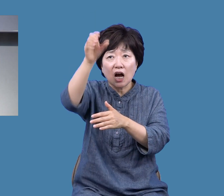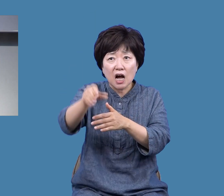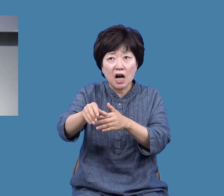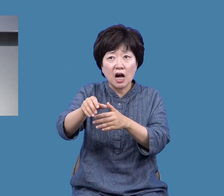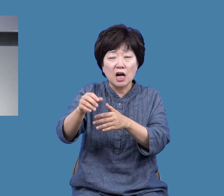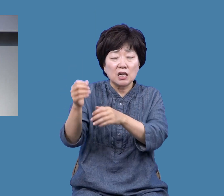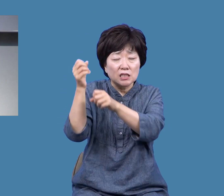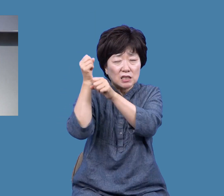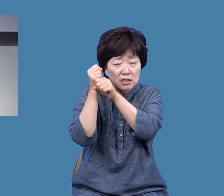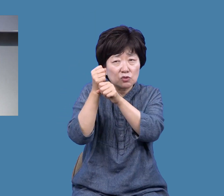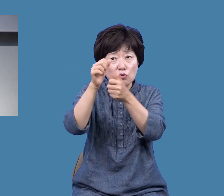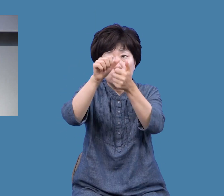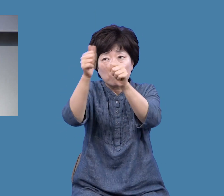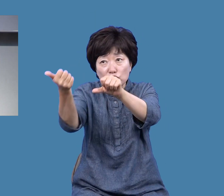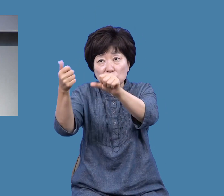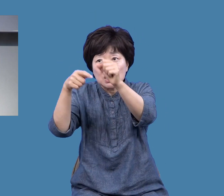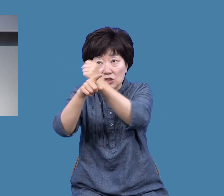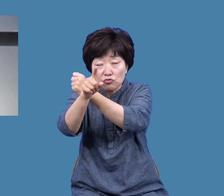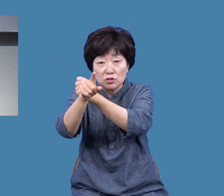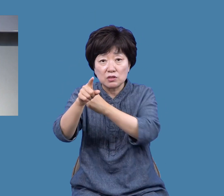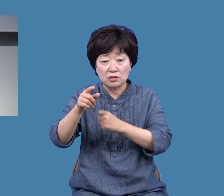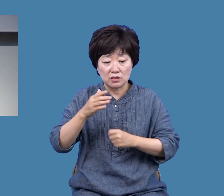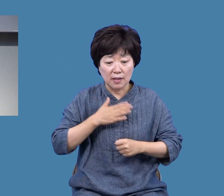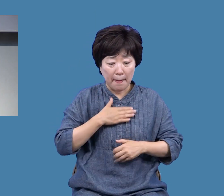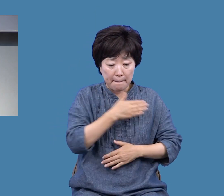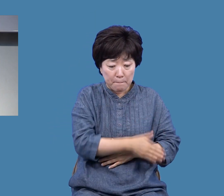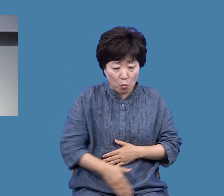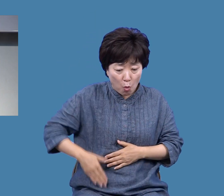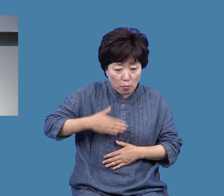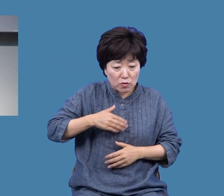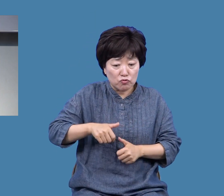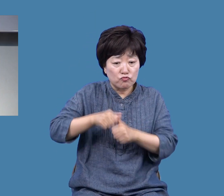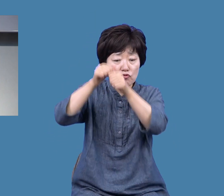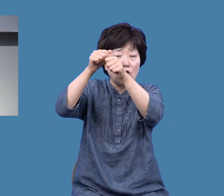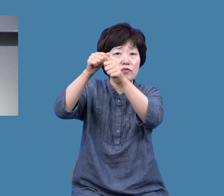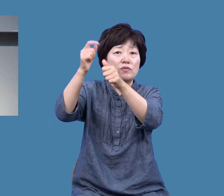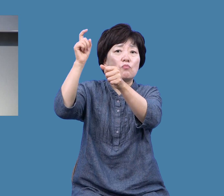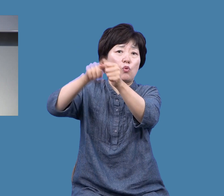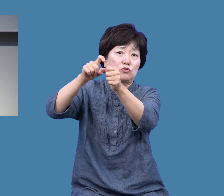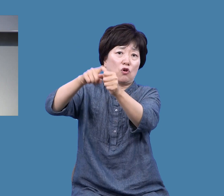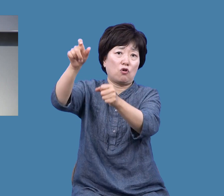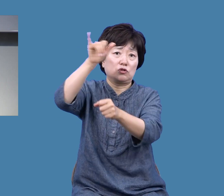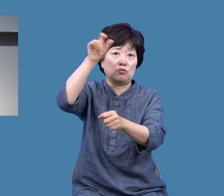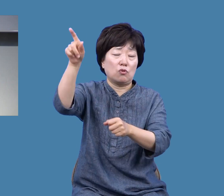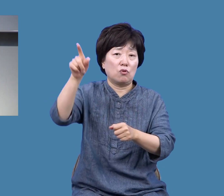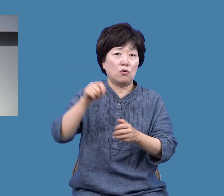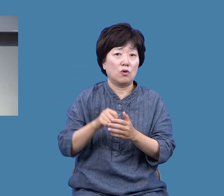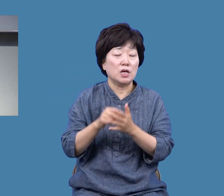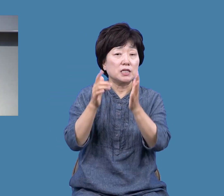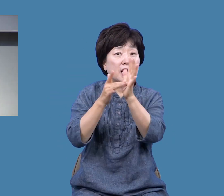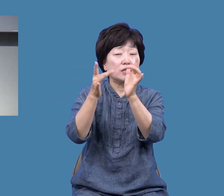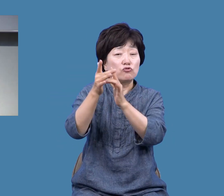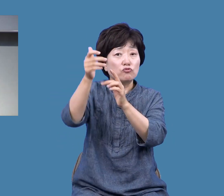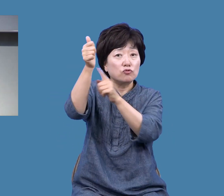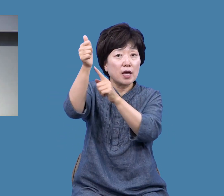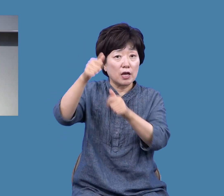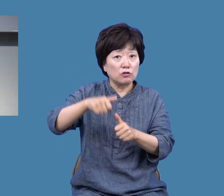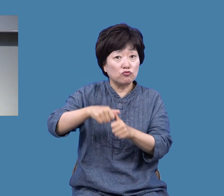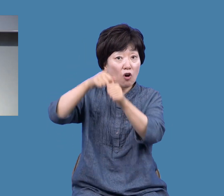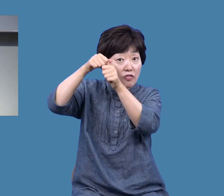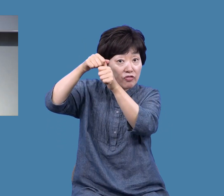속에는 우리의 몸을 구원하기 위해서가 포함되어 있다는 거예요. 구원이라고 하는 것, 예수의 구원이라고 하는